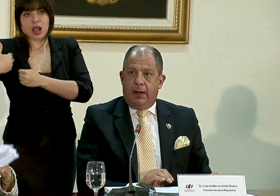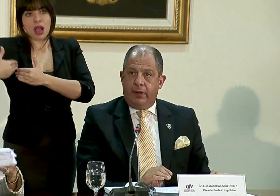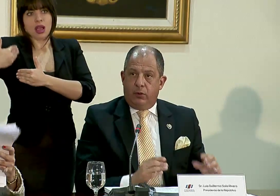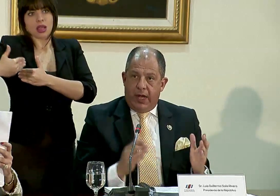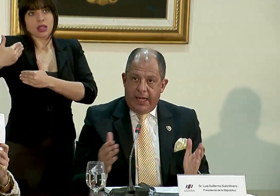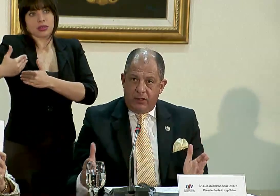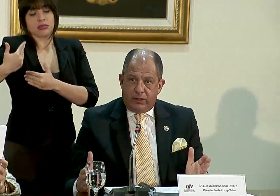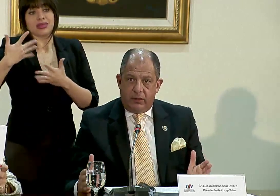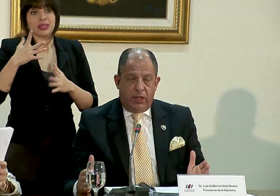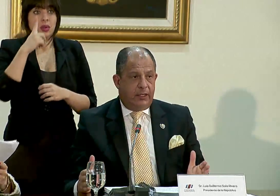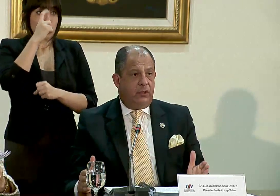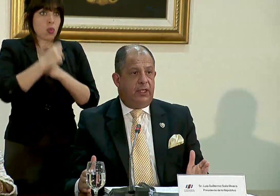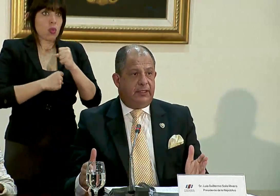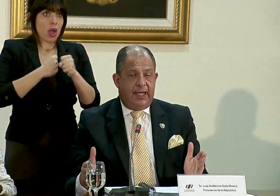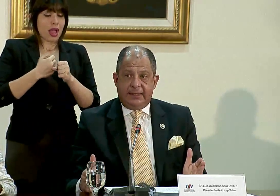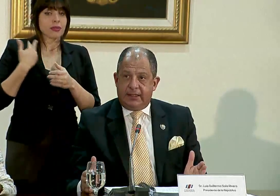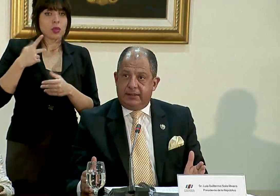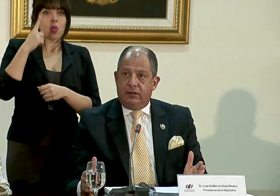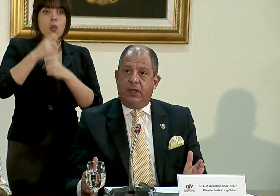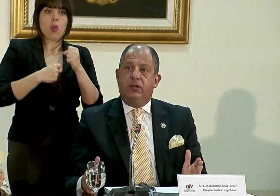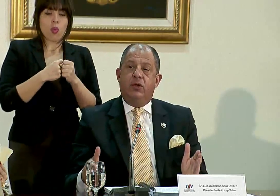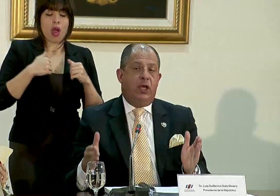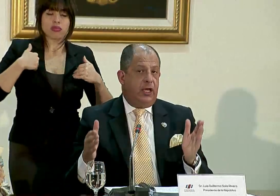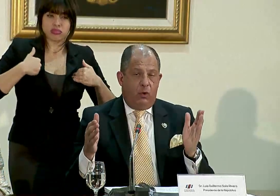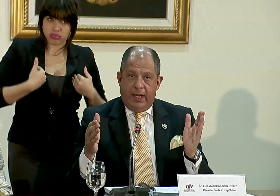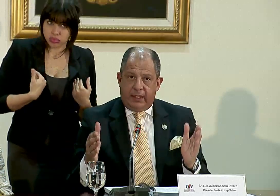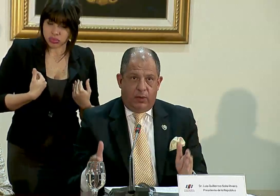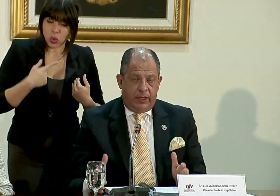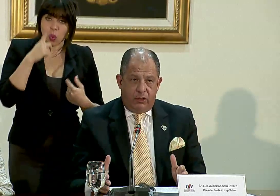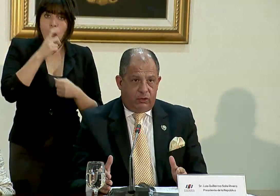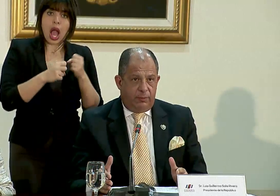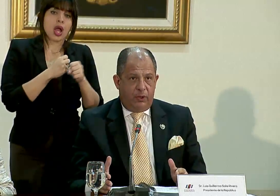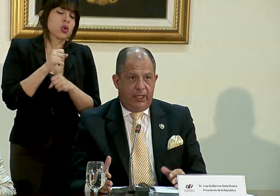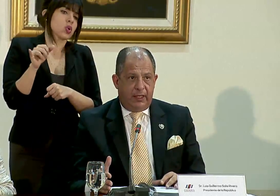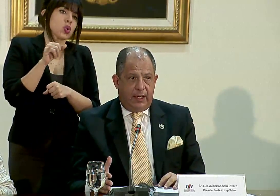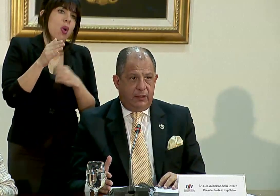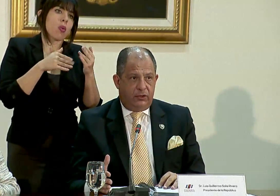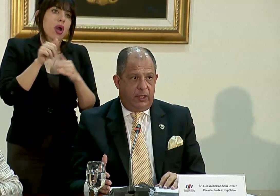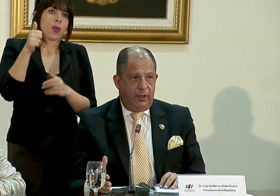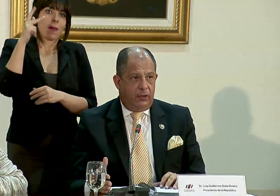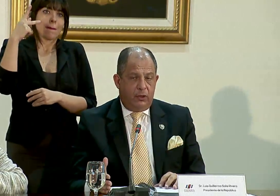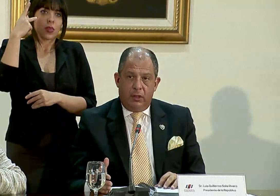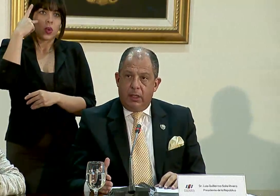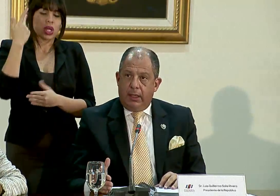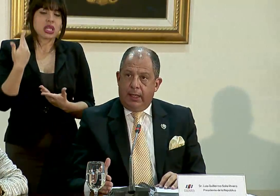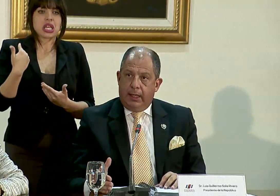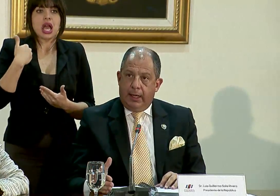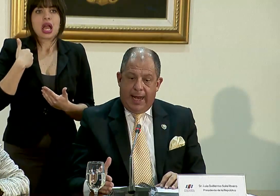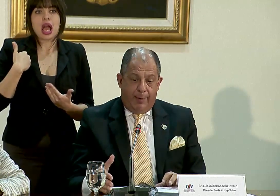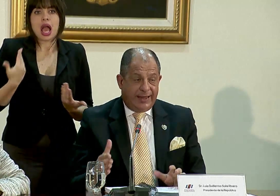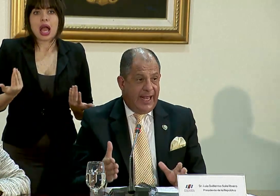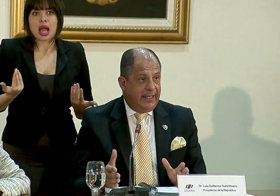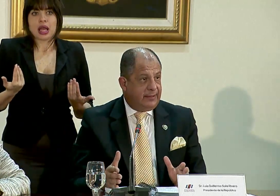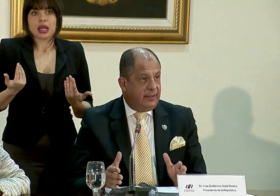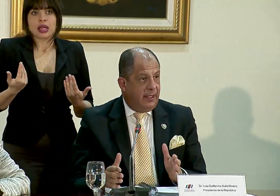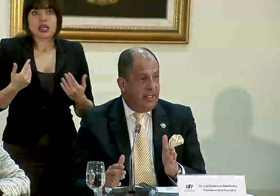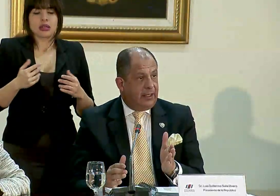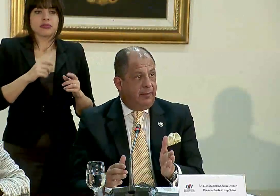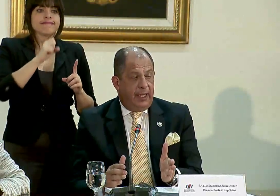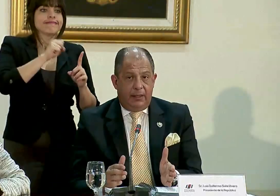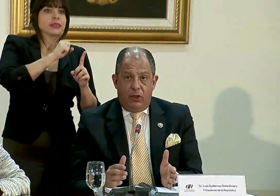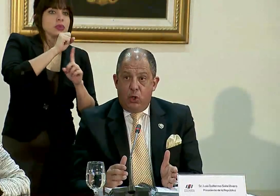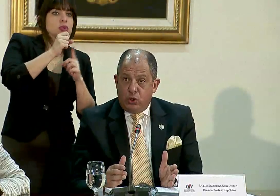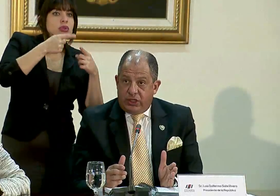ha habido un año ha sido un año de desgaste ha sido un año igual que cualquier otro en política en donde ha habido avatares